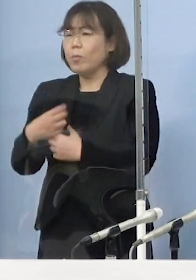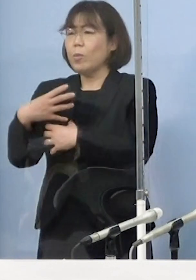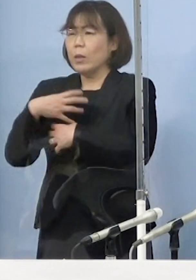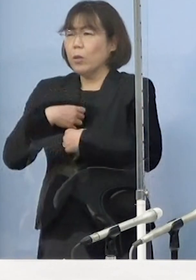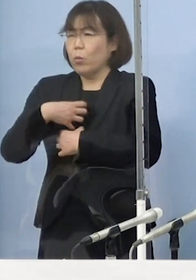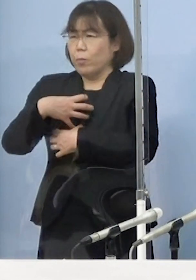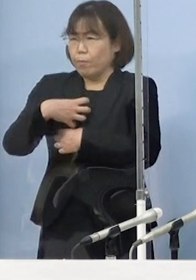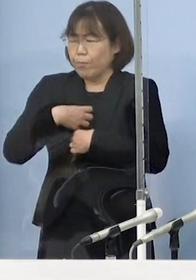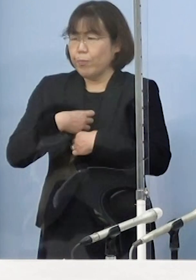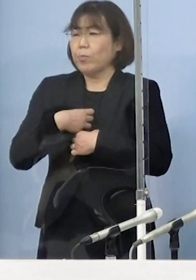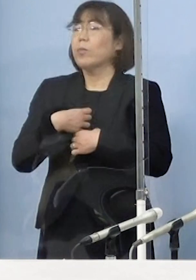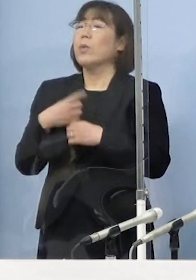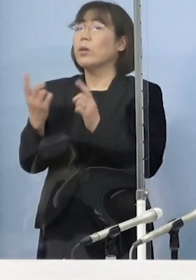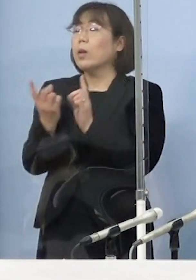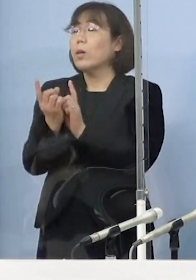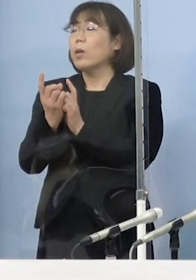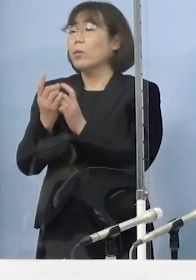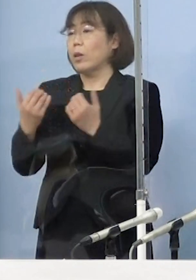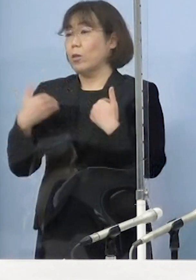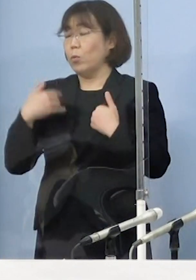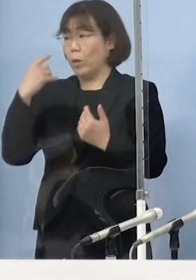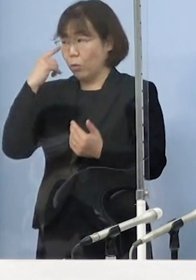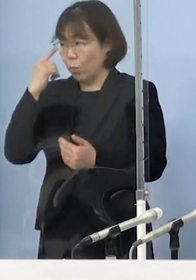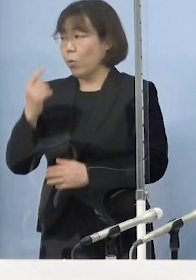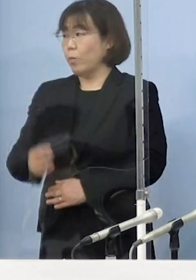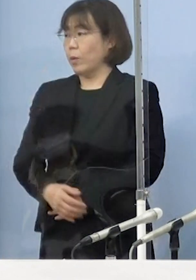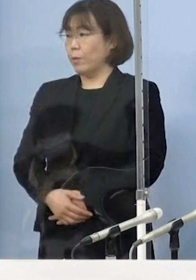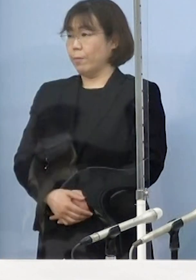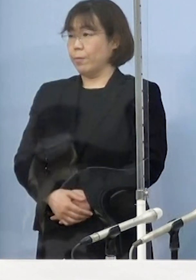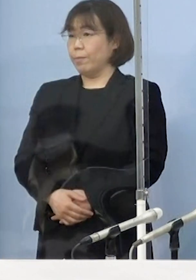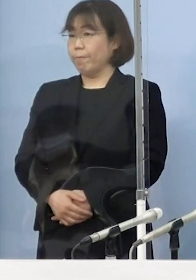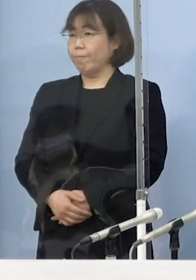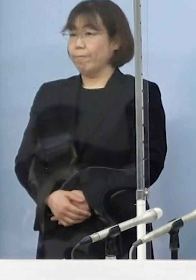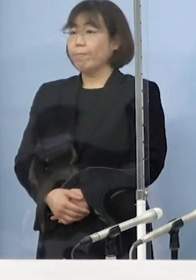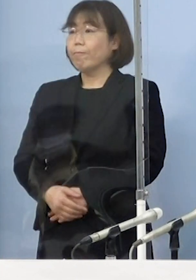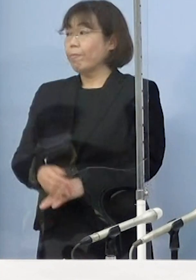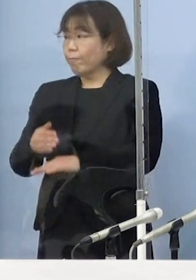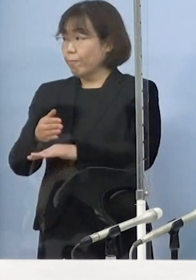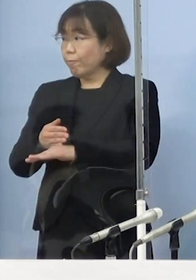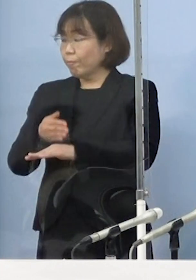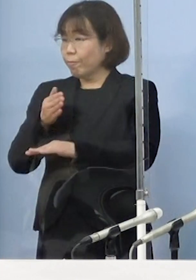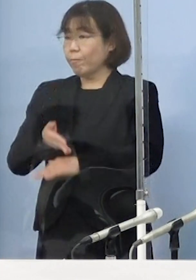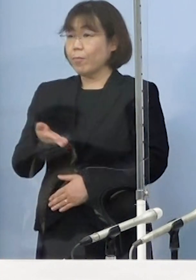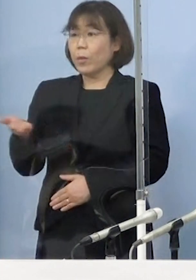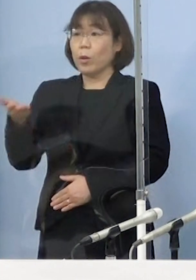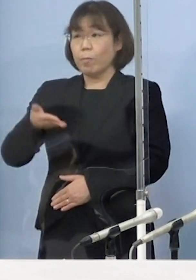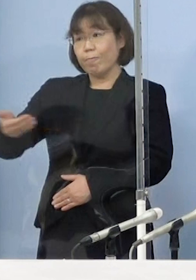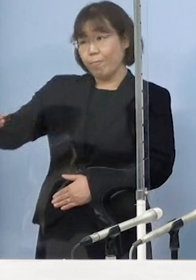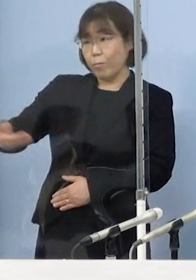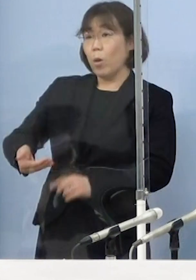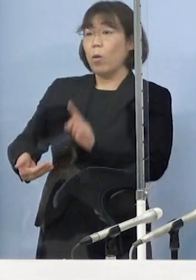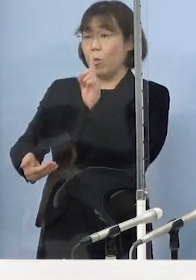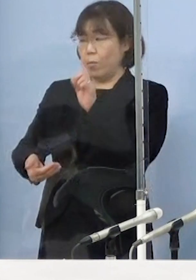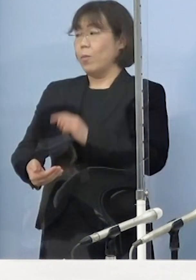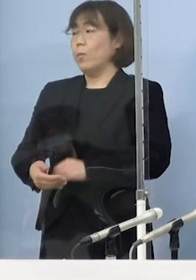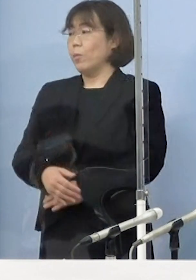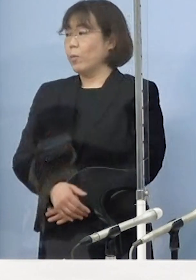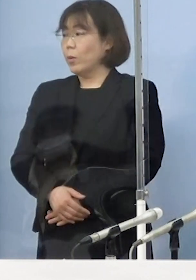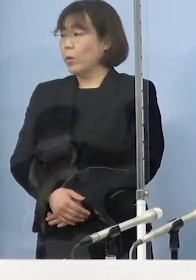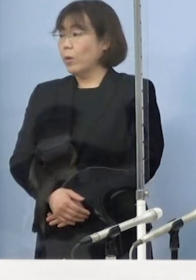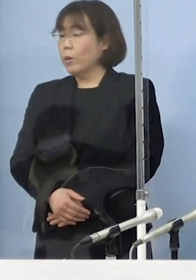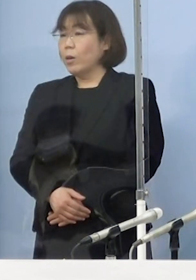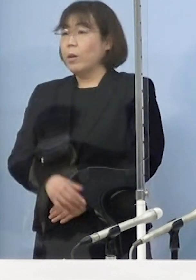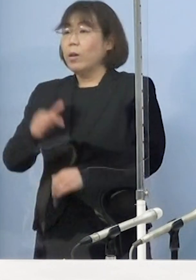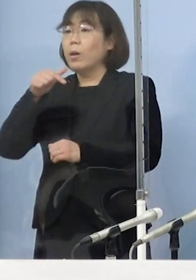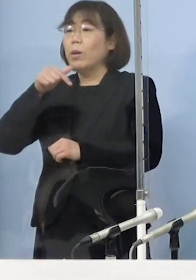必要があると、このように考えています。以上です。 ありがとうございます。続けてなんですけれども、はい、 先ほど